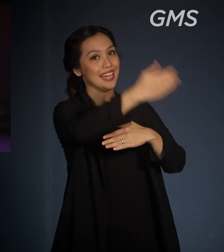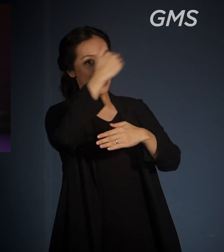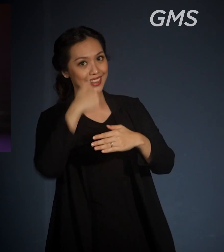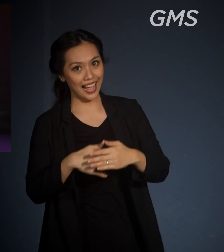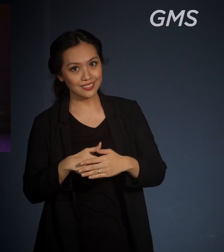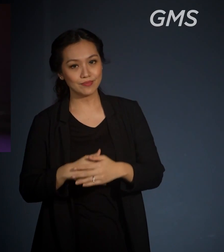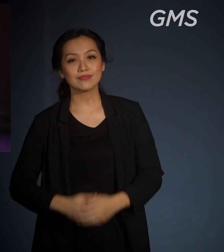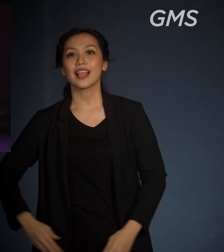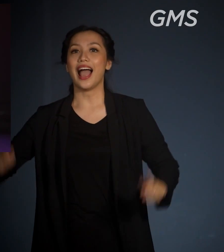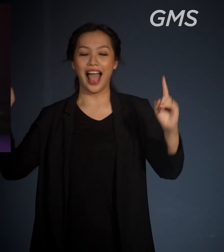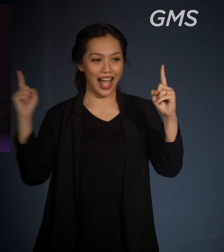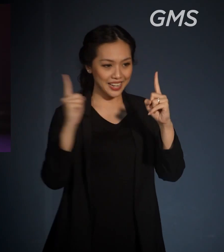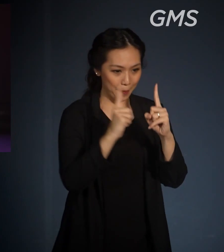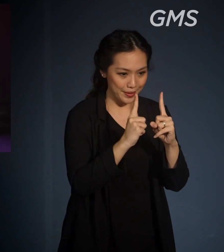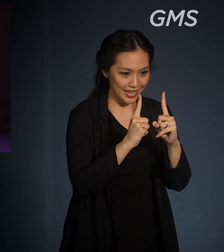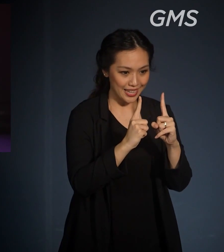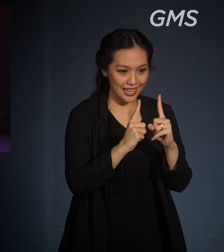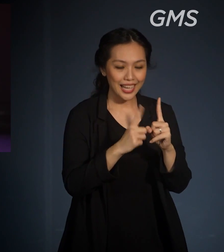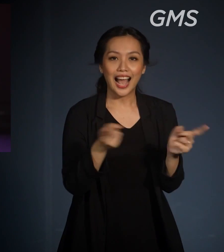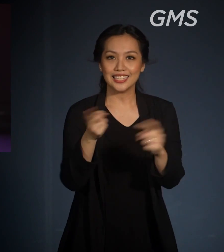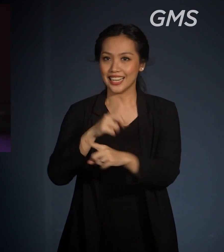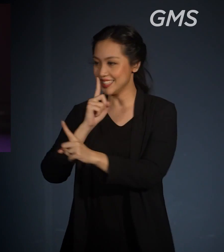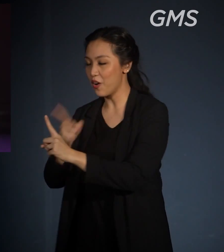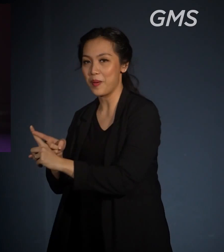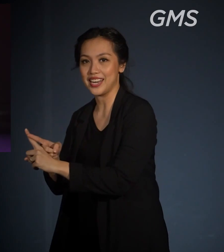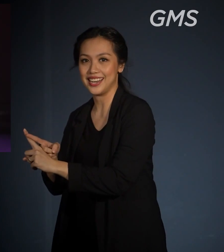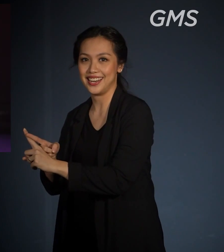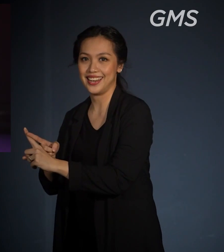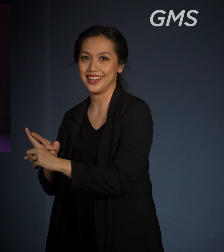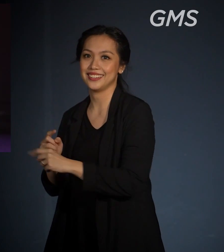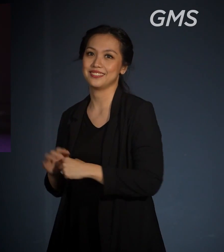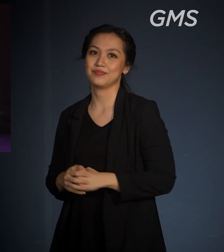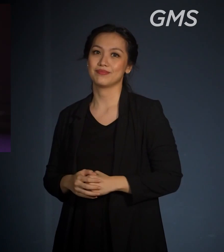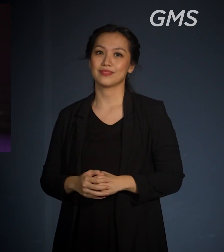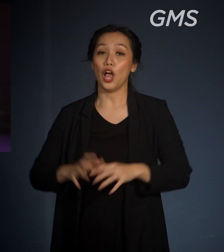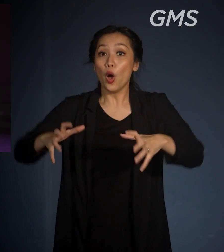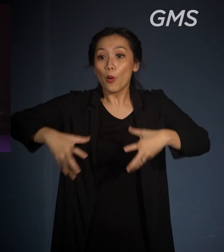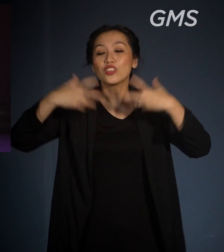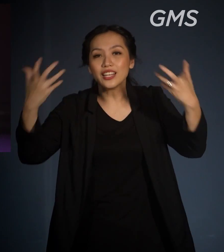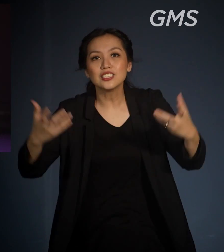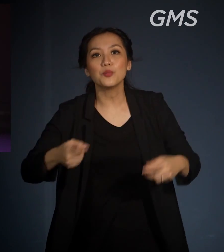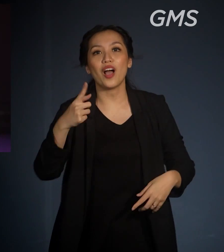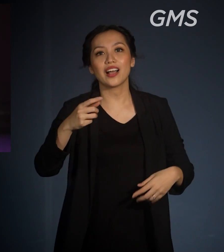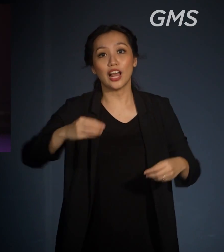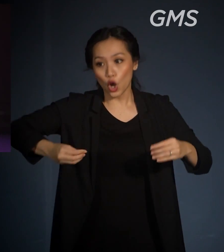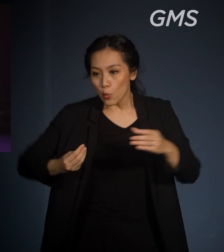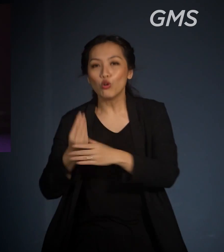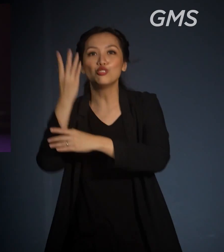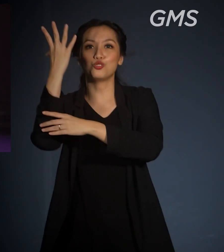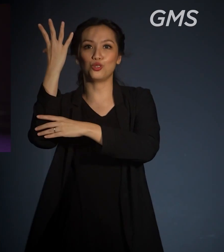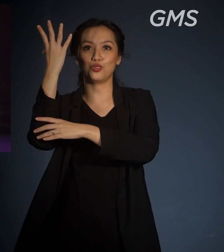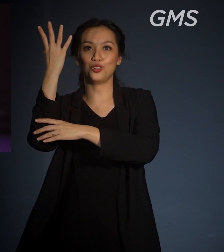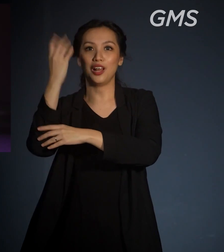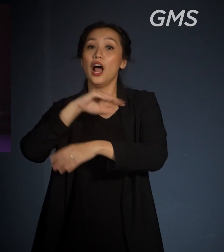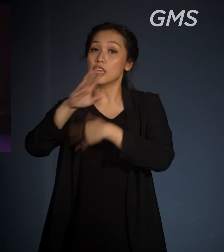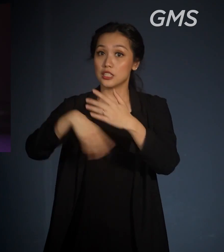tapi hadapi. Karena ketika Anda hadapi itu, saudara, potensimu keluar. Semua apa yang